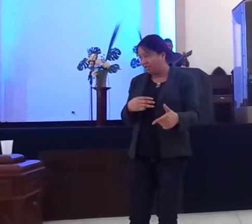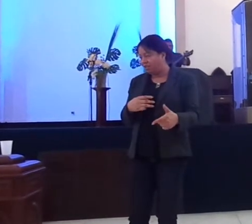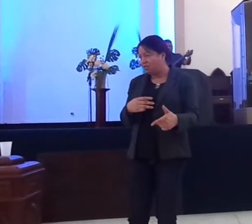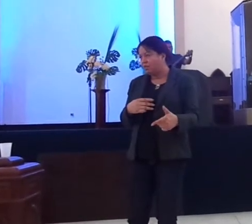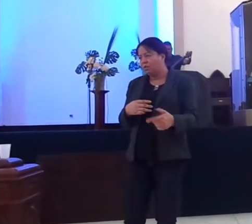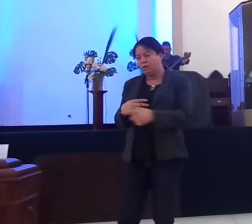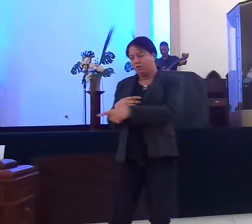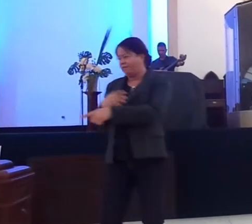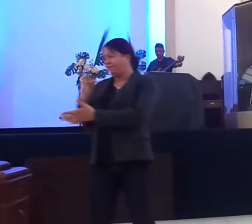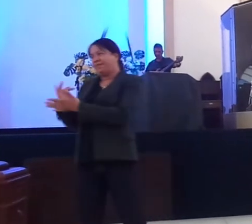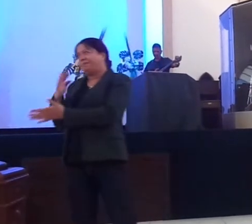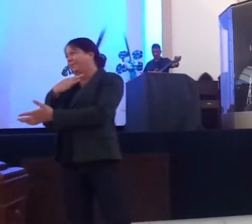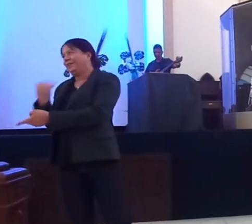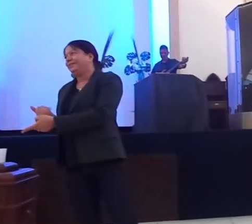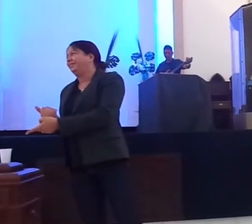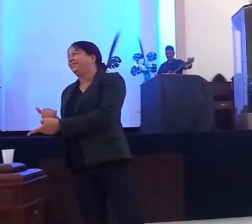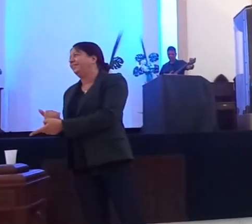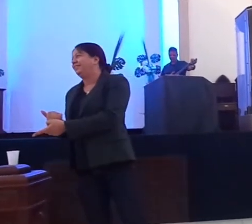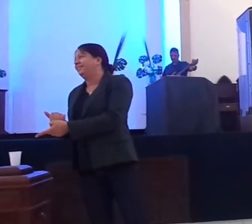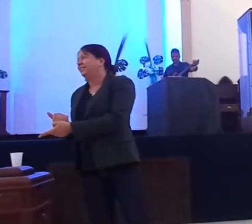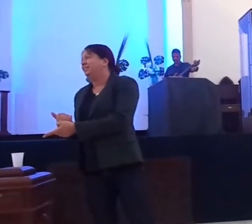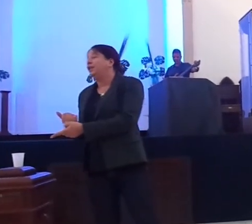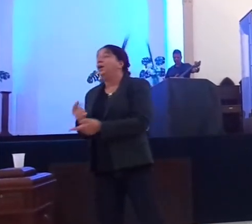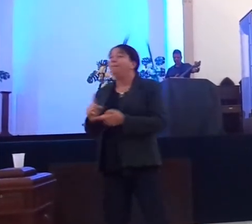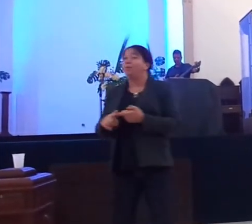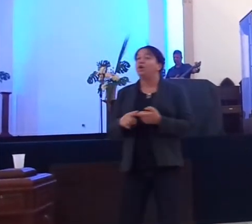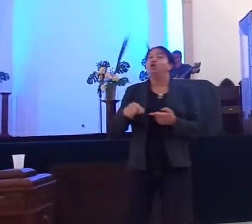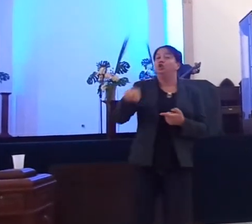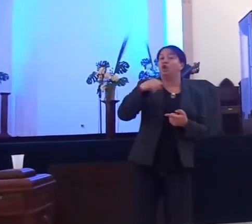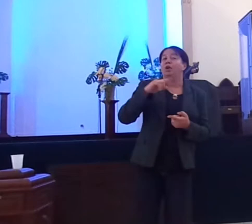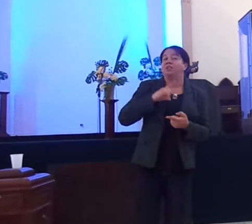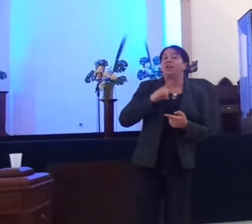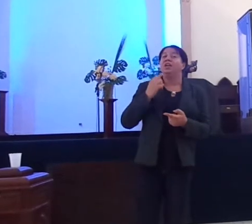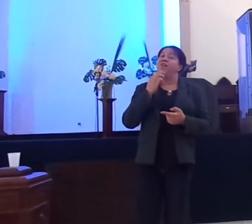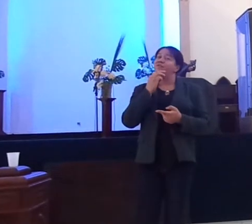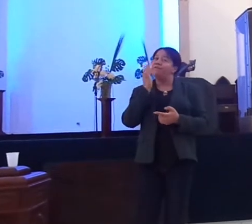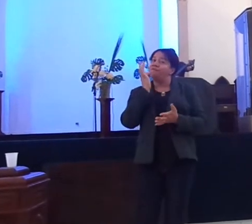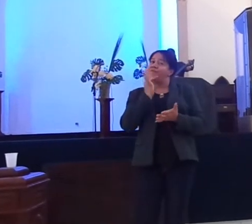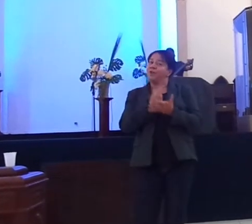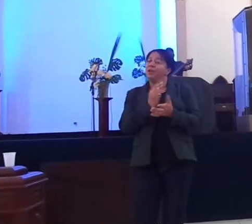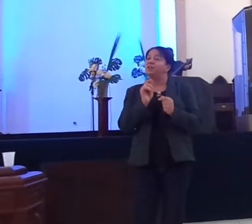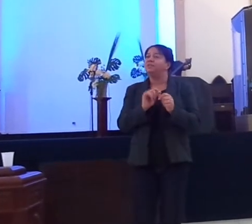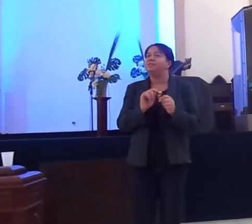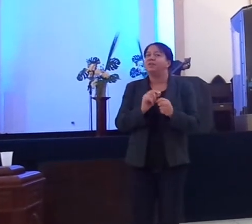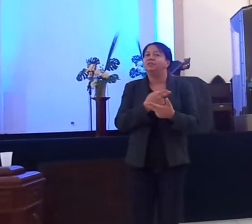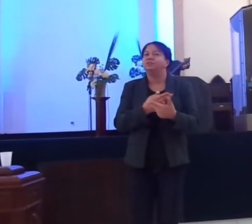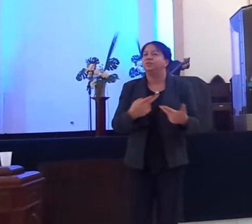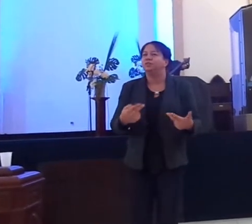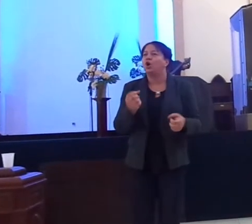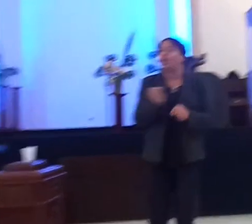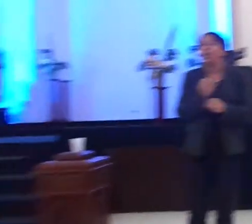fé morta. Porque nós temos que ter uma fé que gere obras.